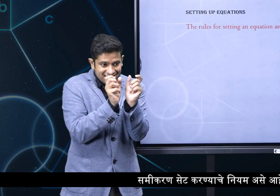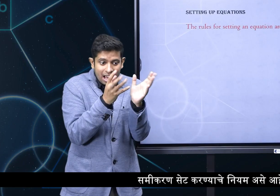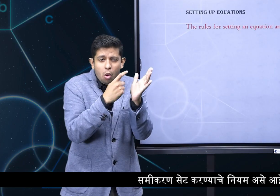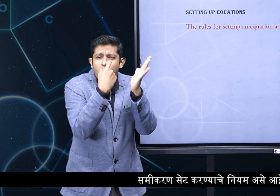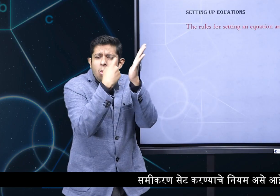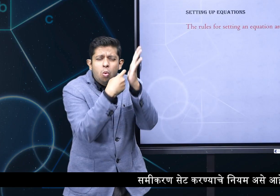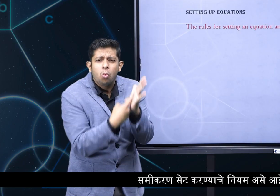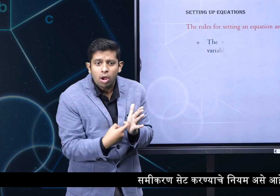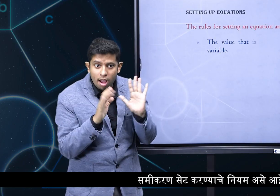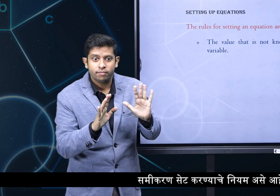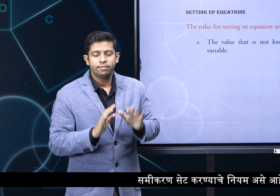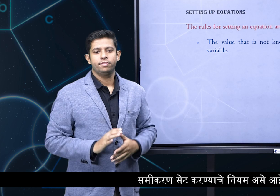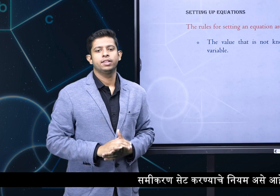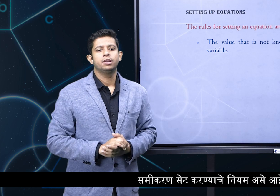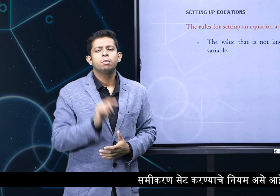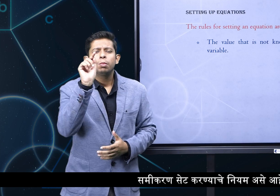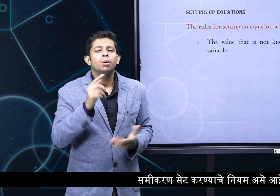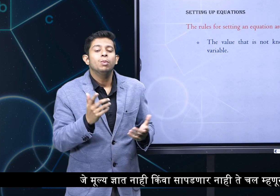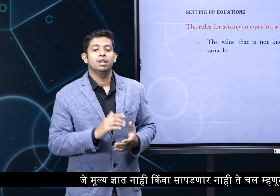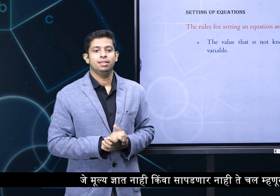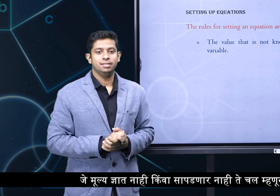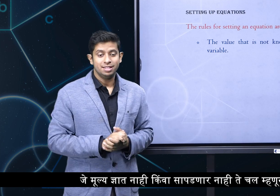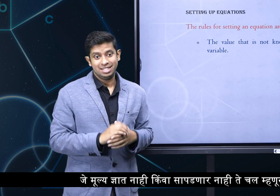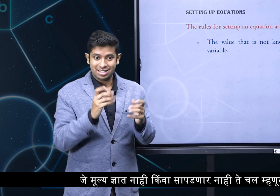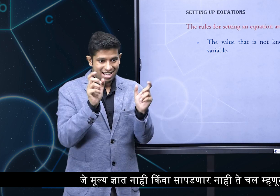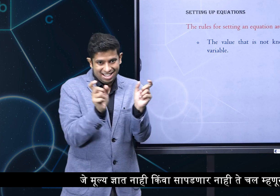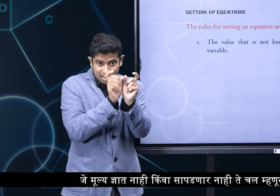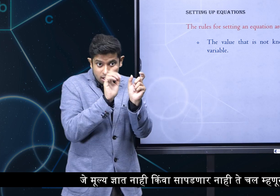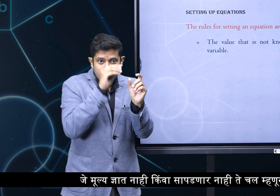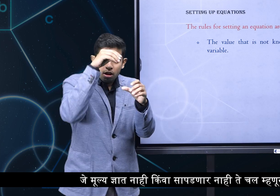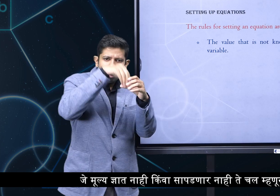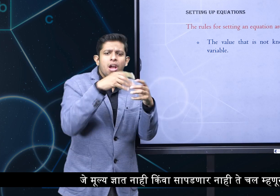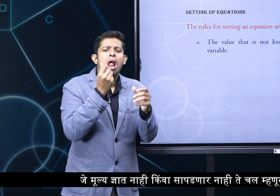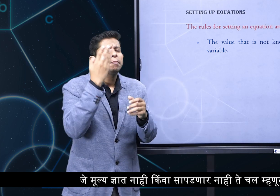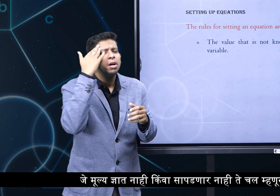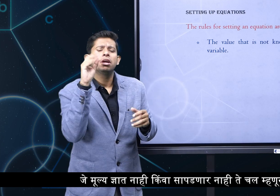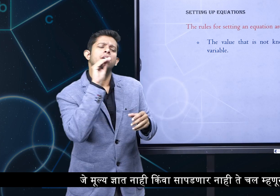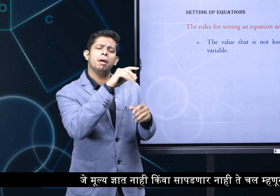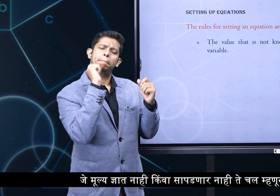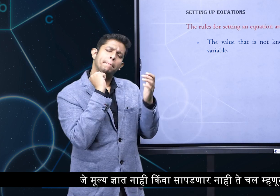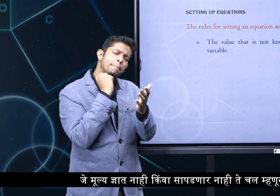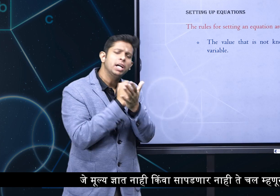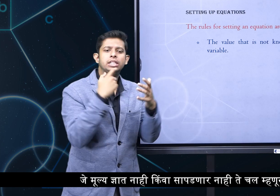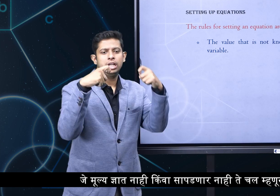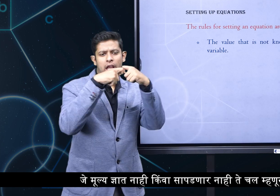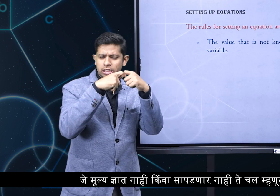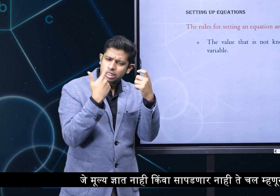समीकरण सेट करण्याचे नियम असे आहेत: जो मूल्य ज्ञात नाही किंवा सापडणार नाही ते चल म्हणून नियुक्त केली